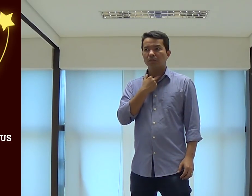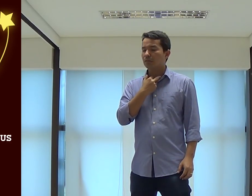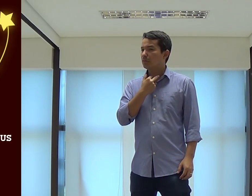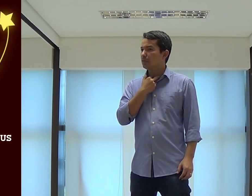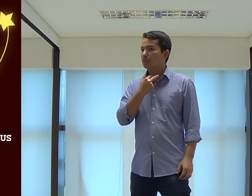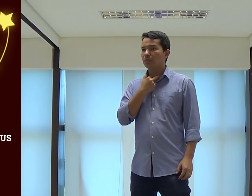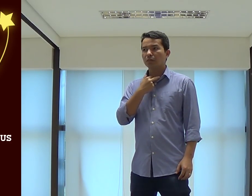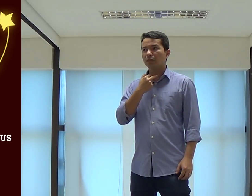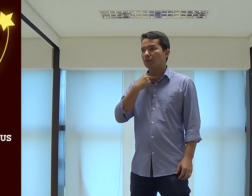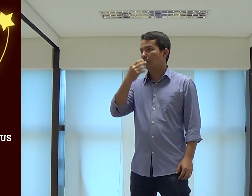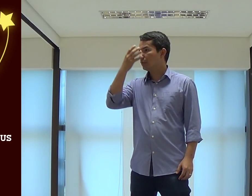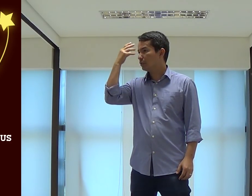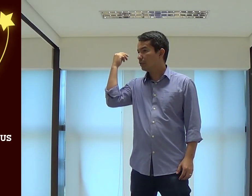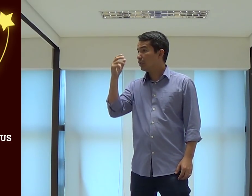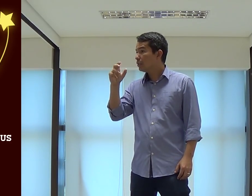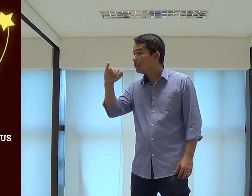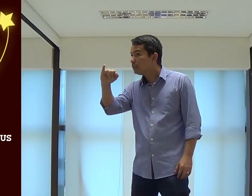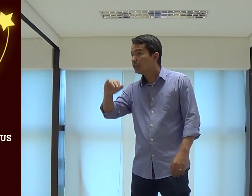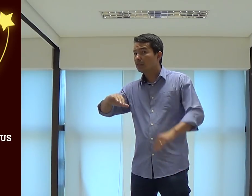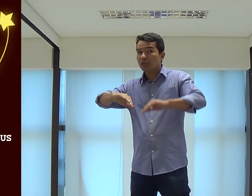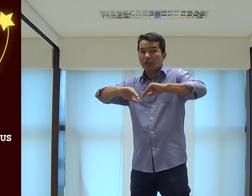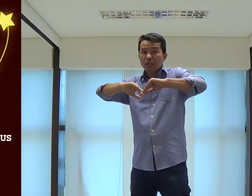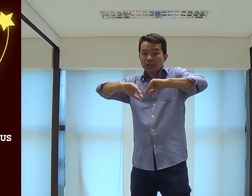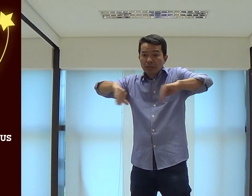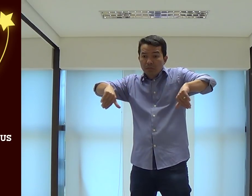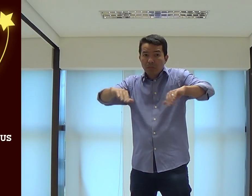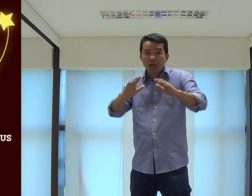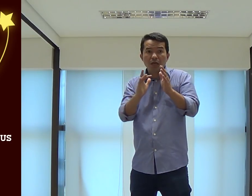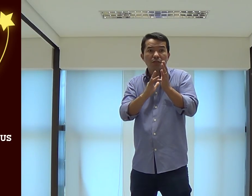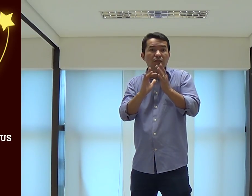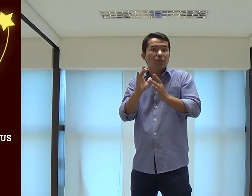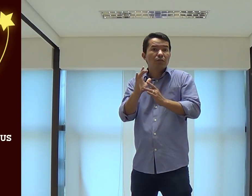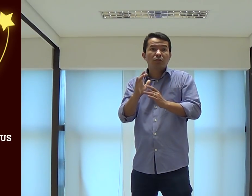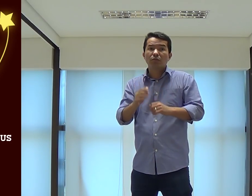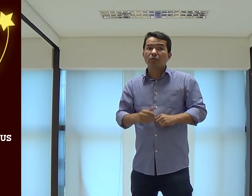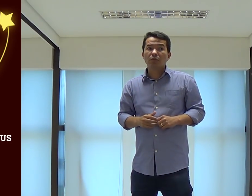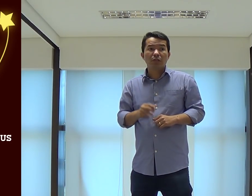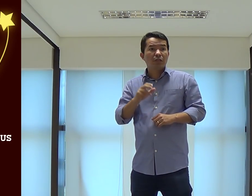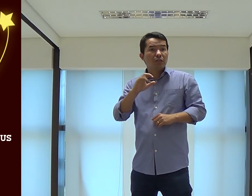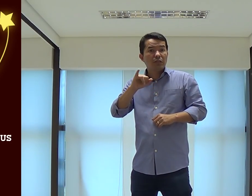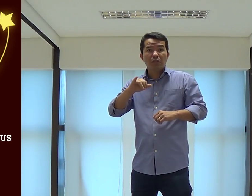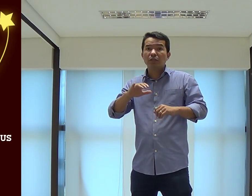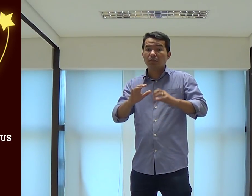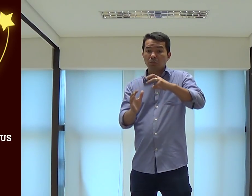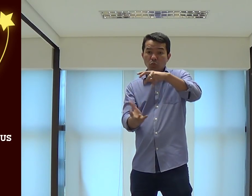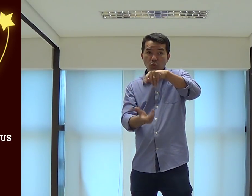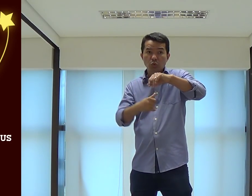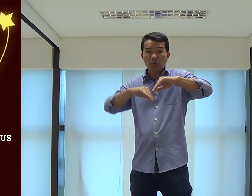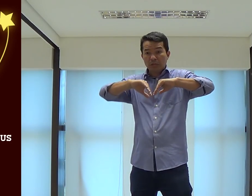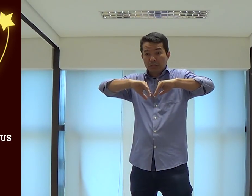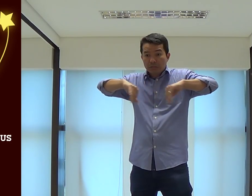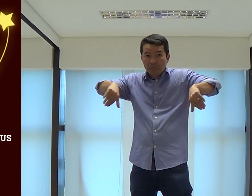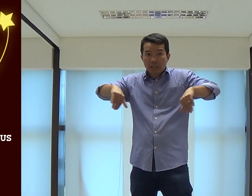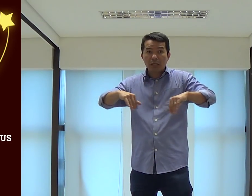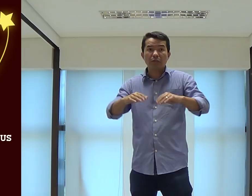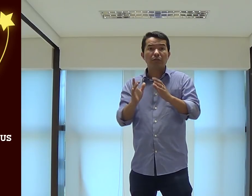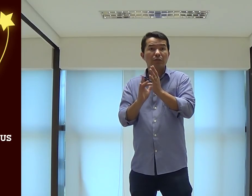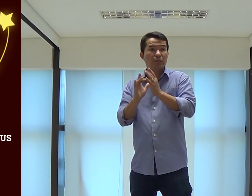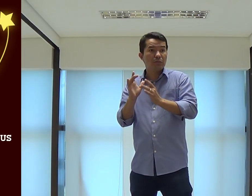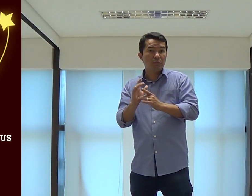A gente não pode esquecer de fazer isso. E se você se separar de Jesus, né? E